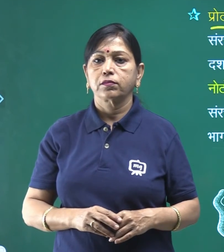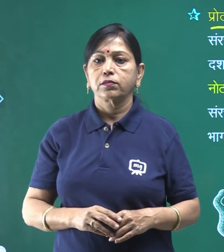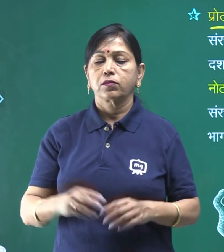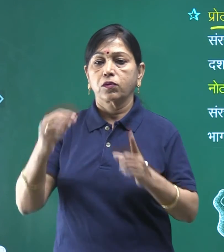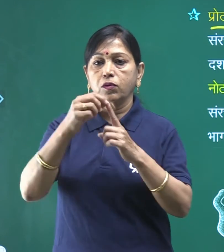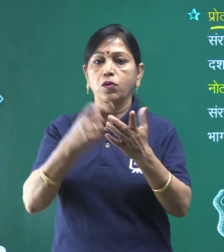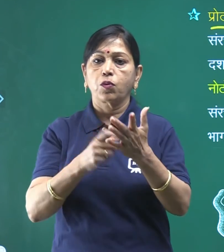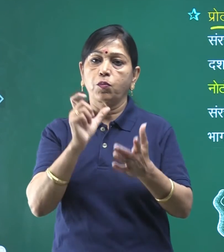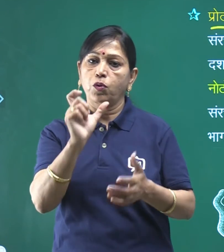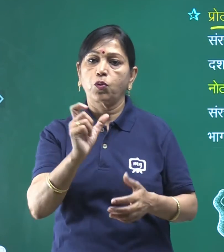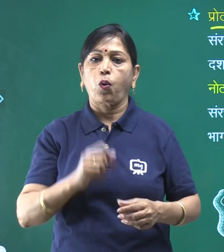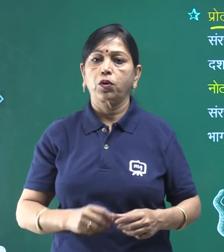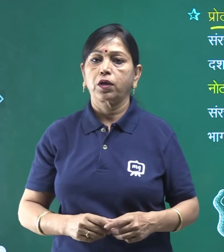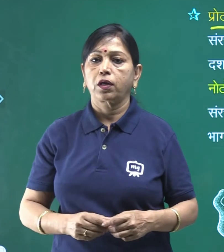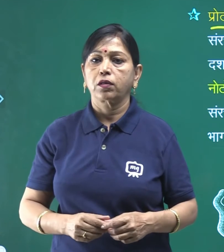प्रोटोकोडेटा।